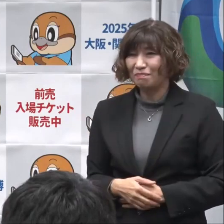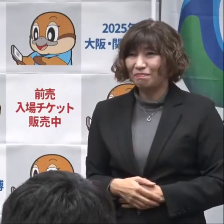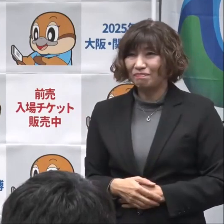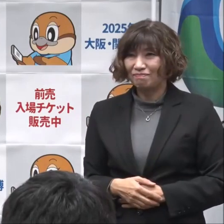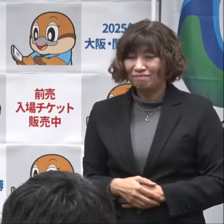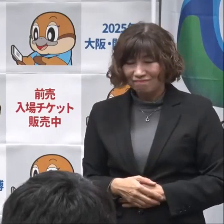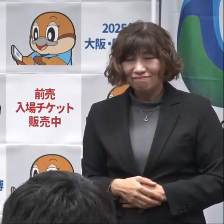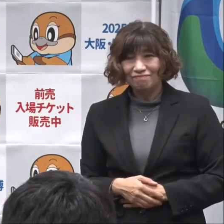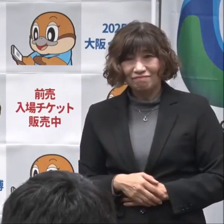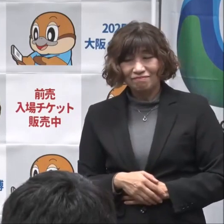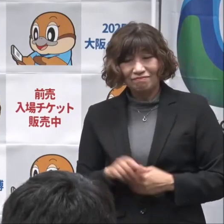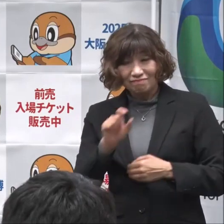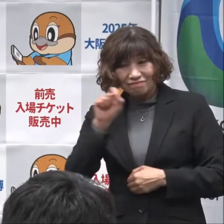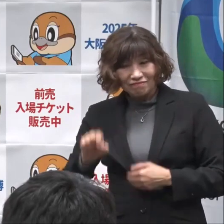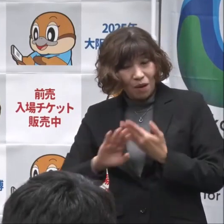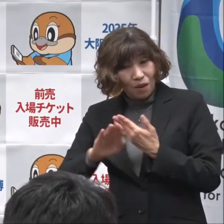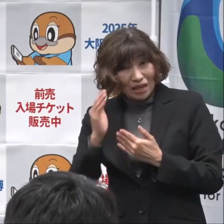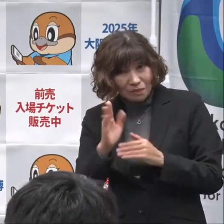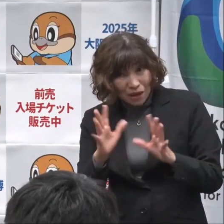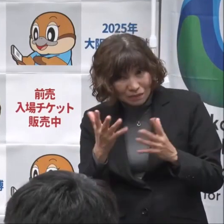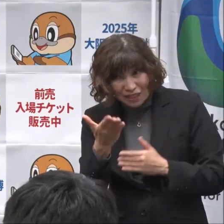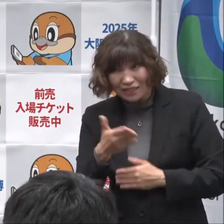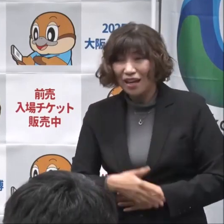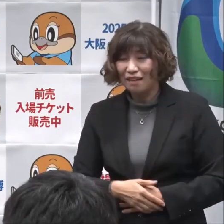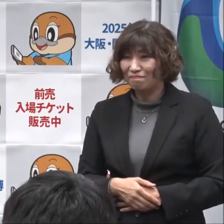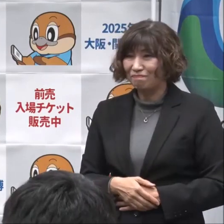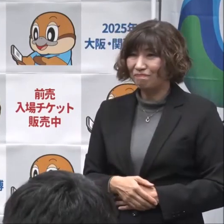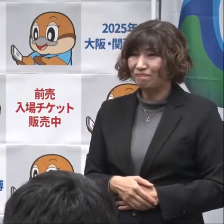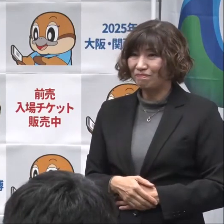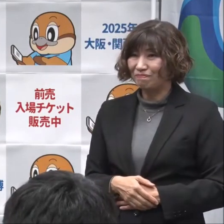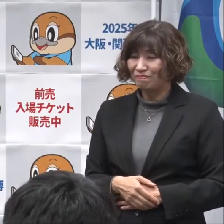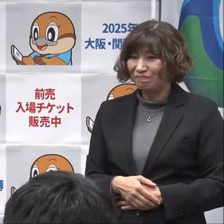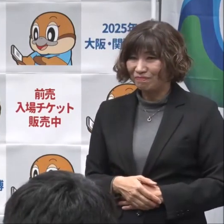他にご質問される方は、エビエさん。